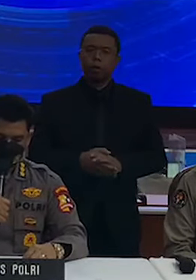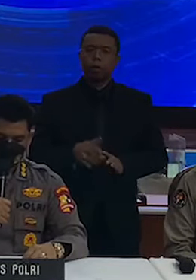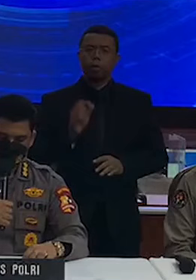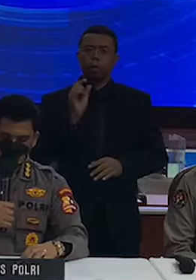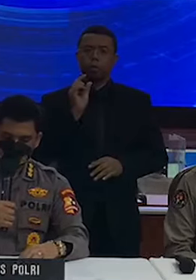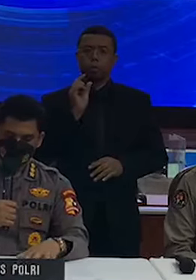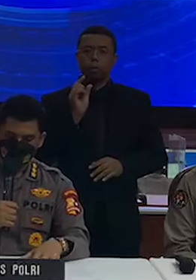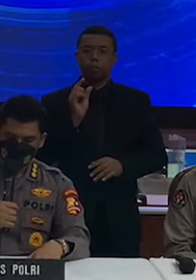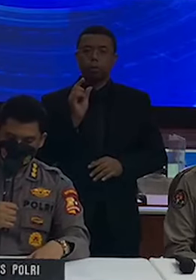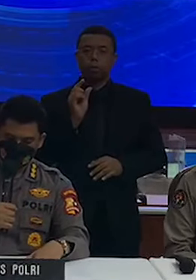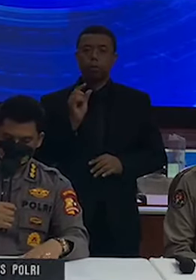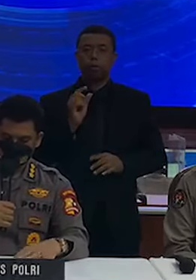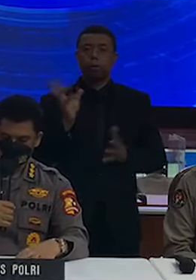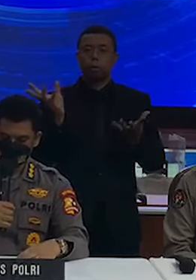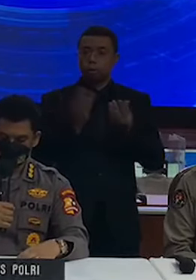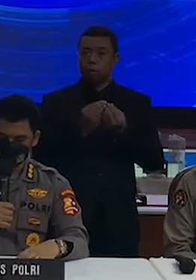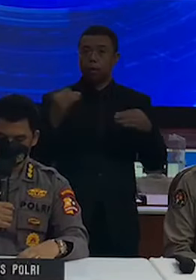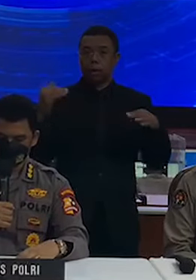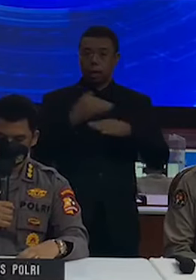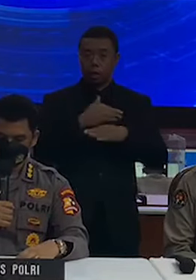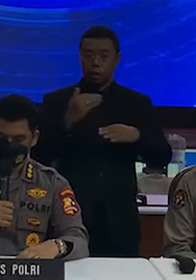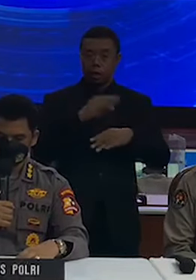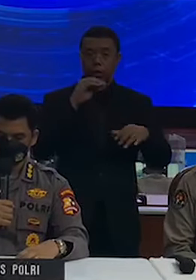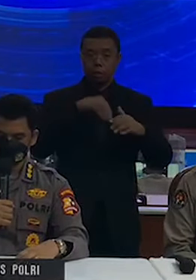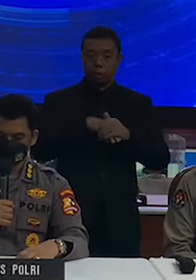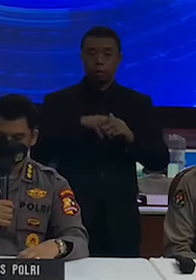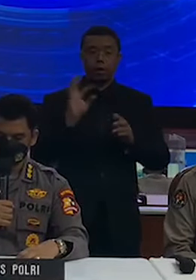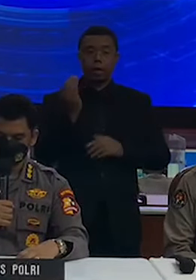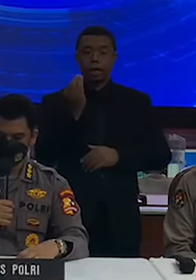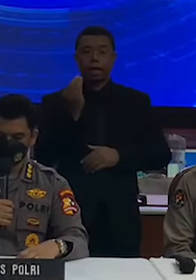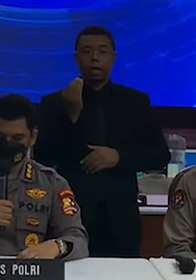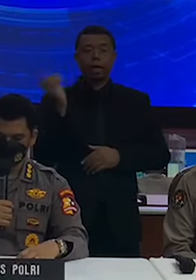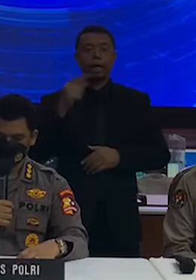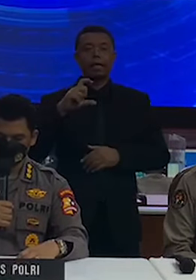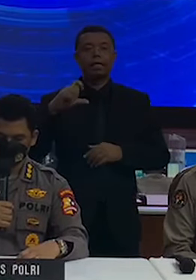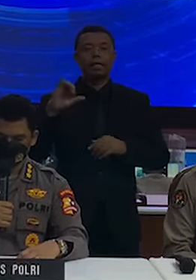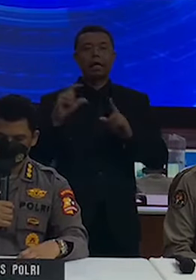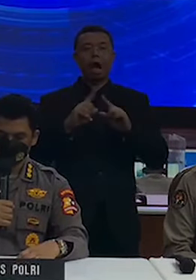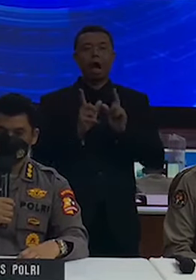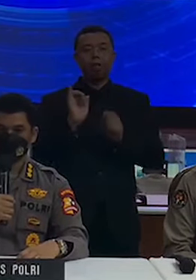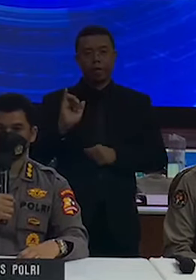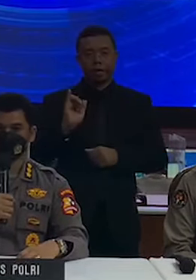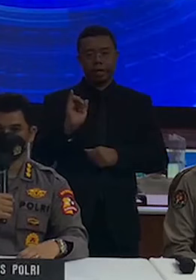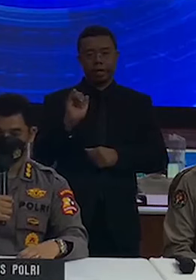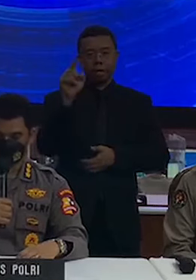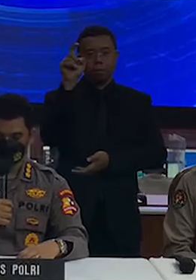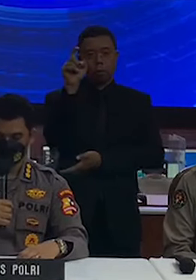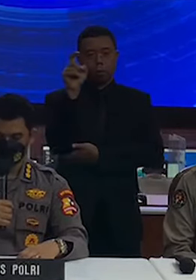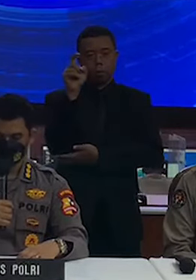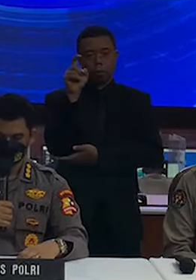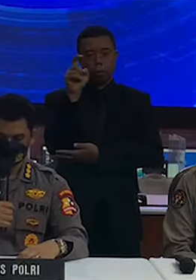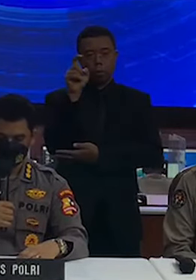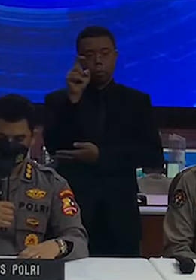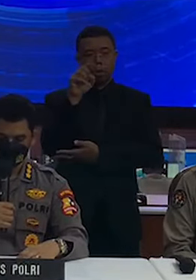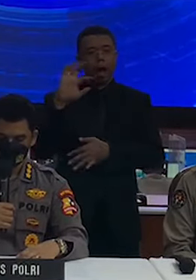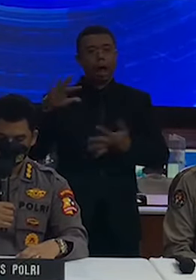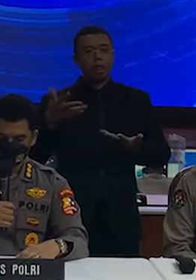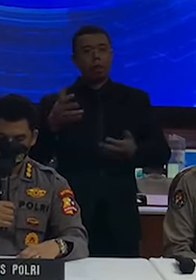Untuk volume arus lalu lintas yang masuk gerbang Jakarta arah Ciawi atau arah